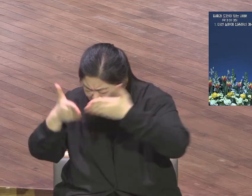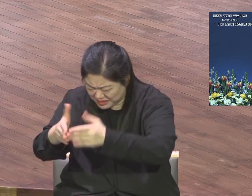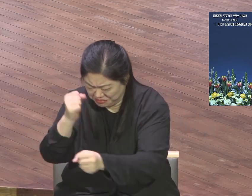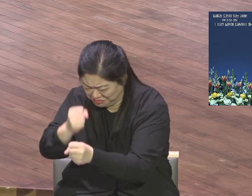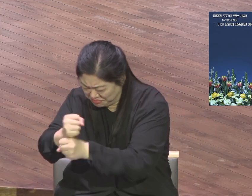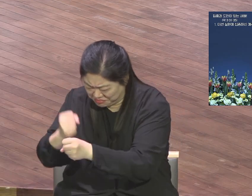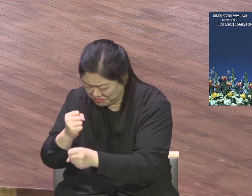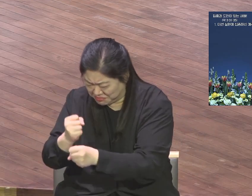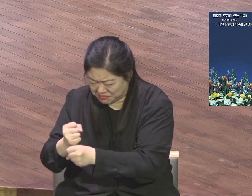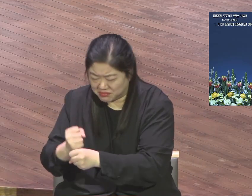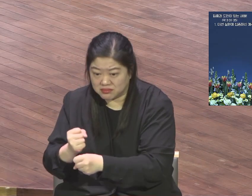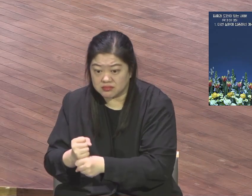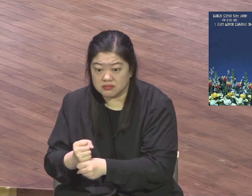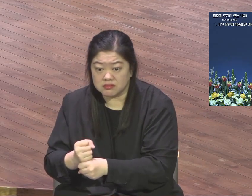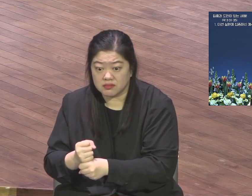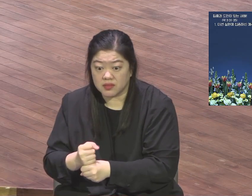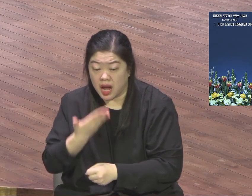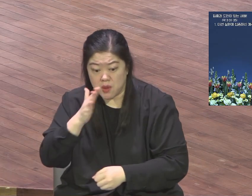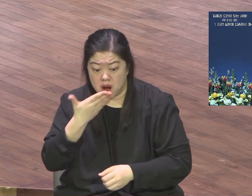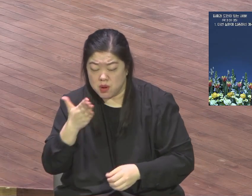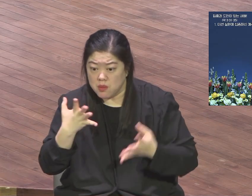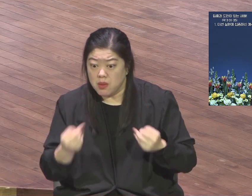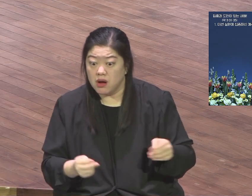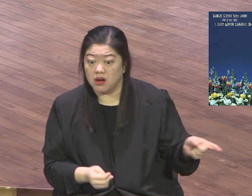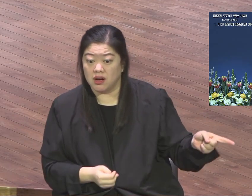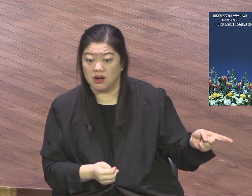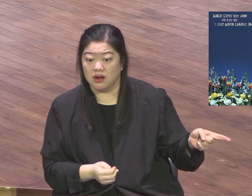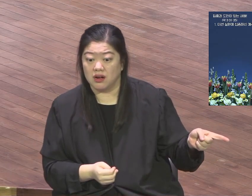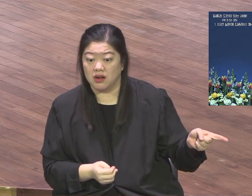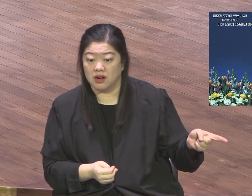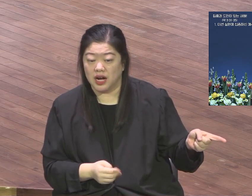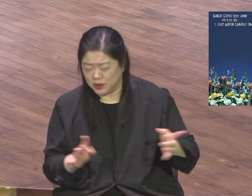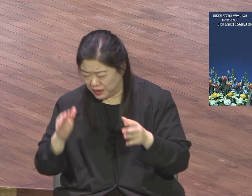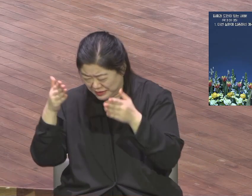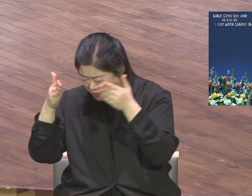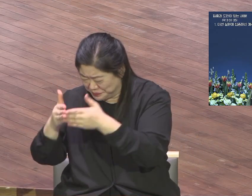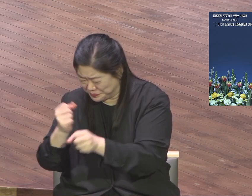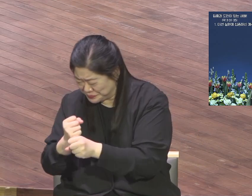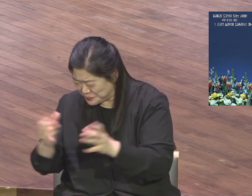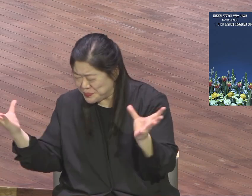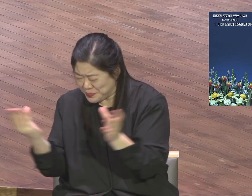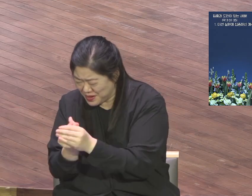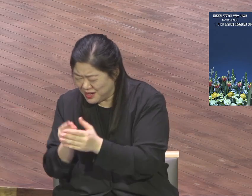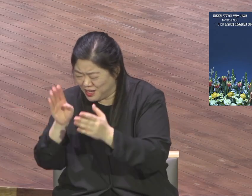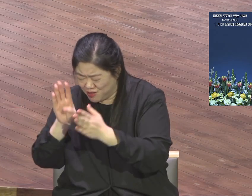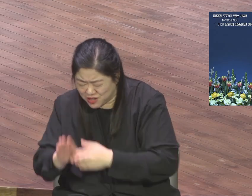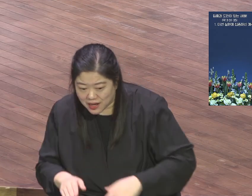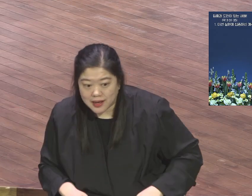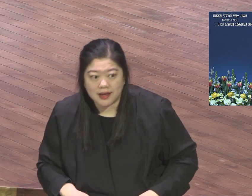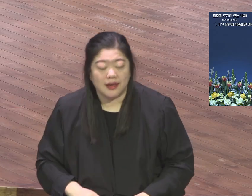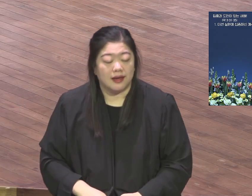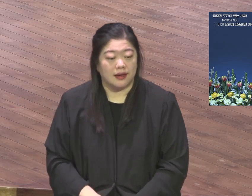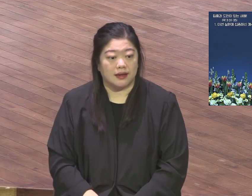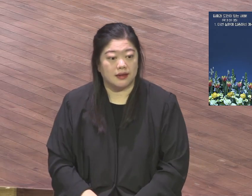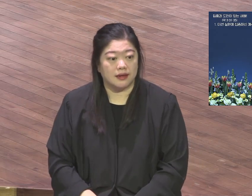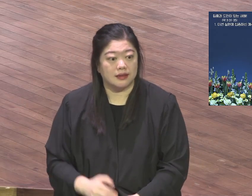먹 굶기를 밥 먹듯이 집을 찾아가 집을 잘 못 찾아갈 정도로